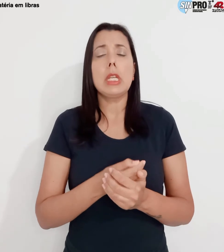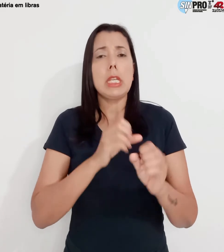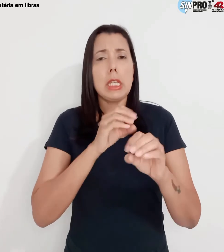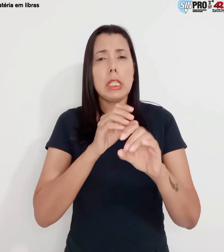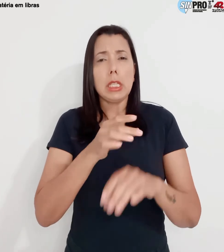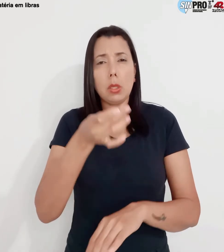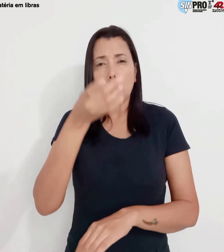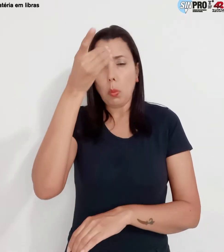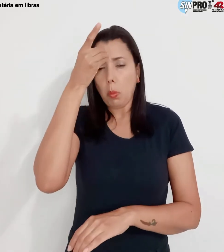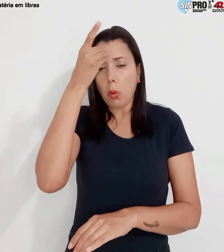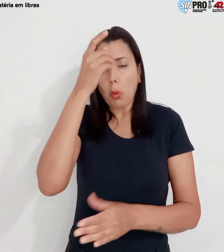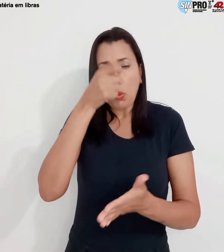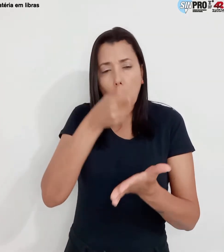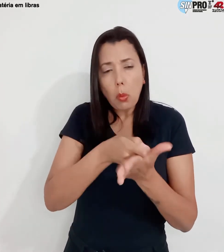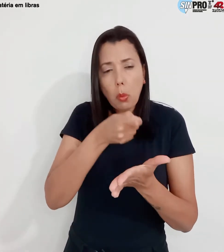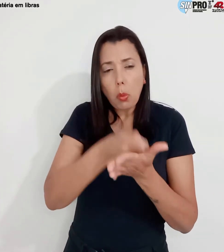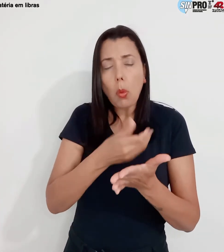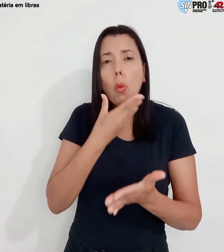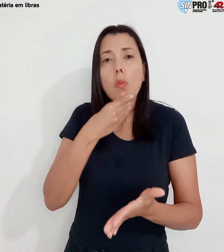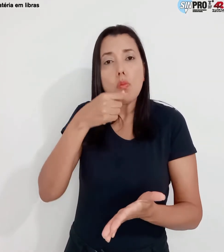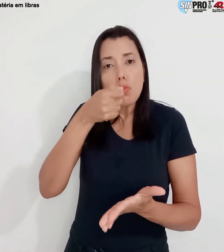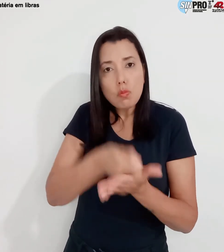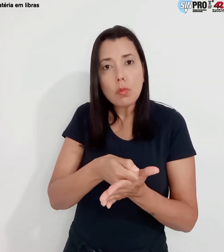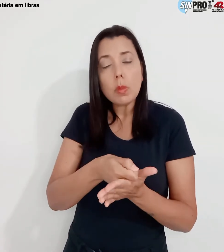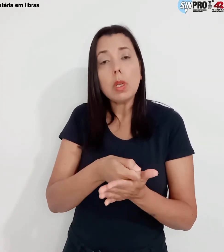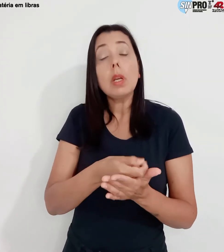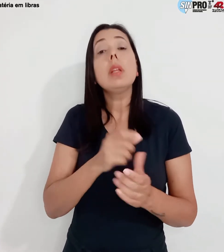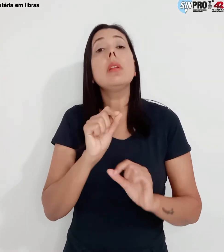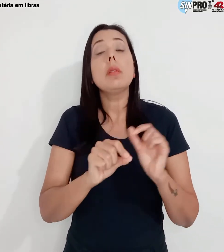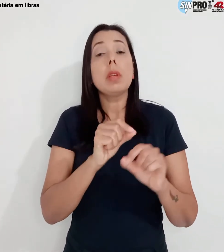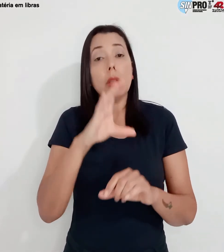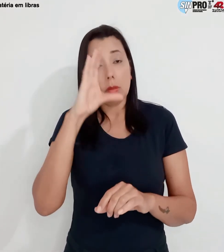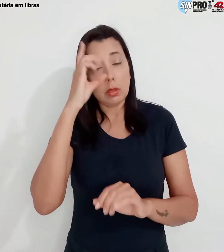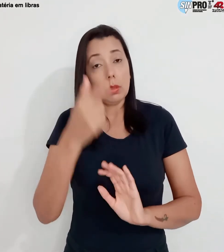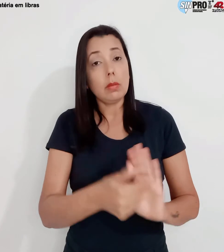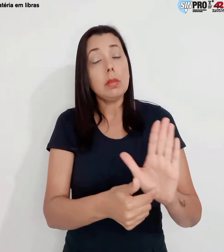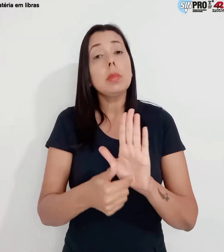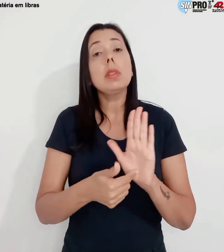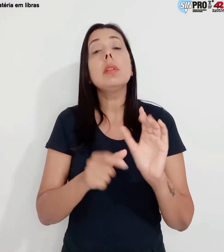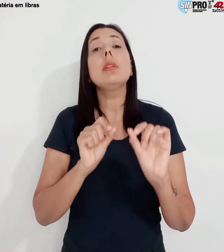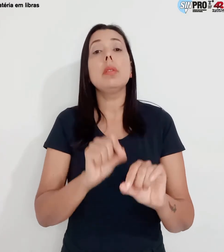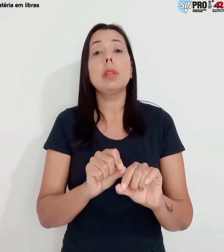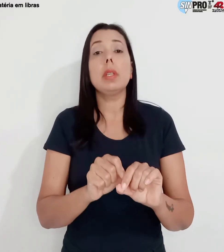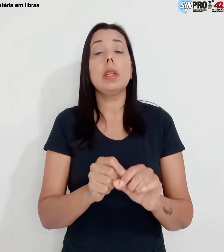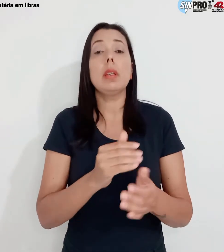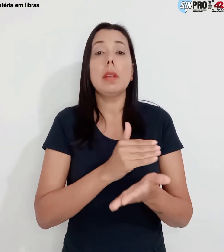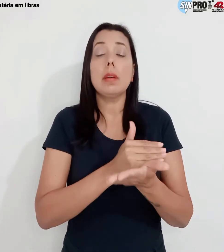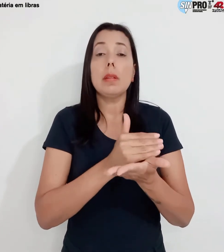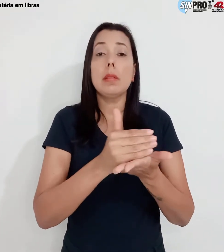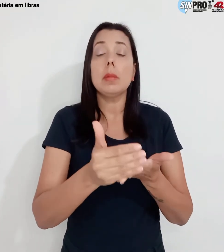doutrinação ideológica marxista. A solução apresentada é introduzir